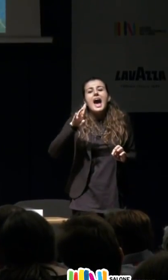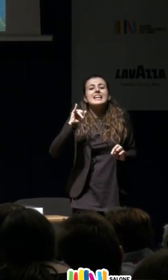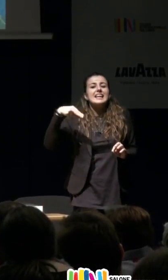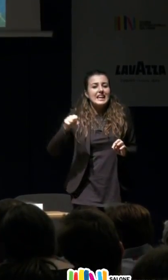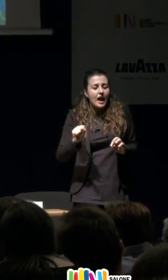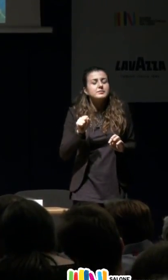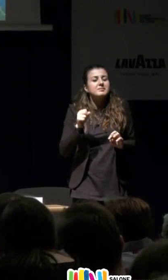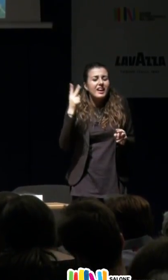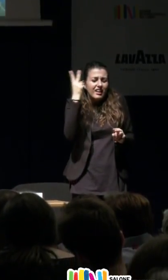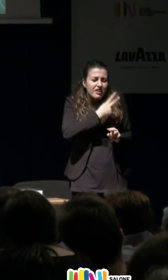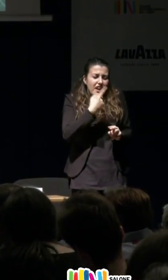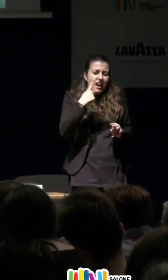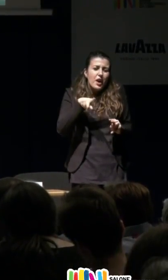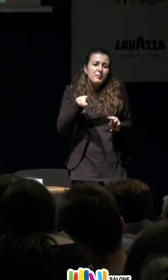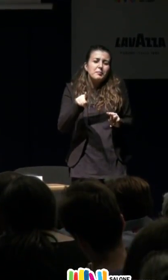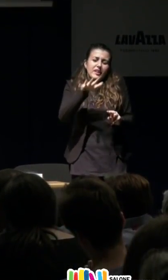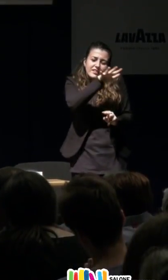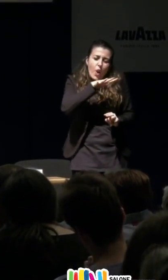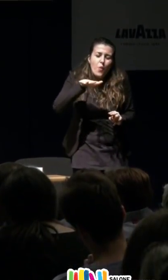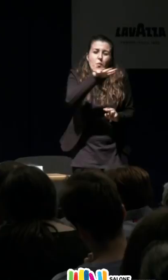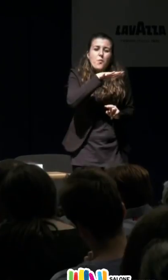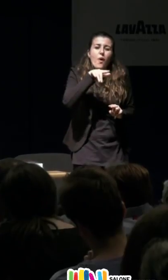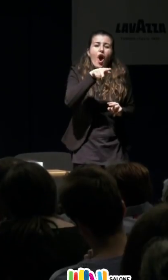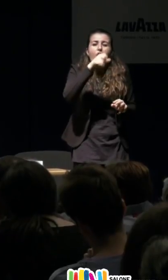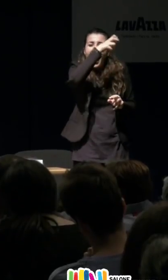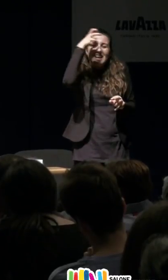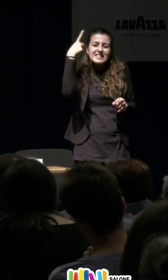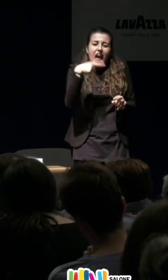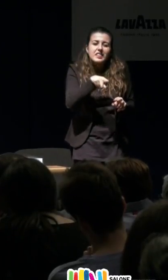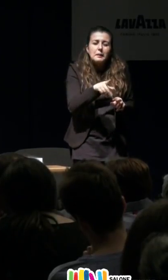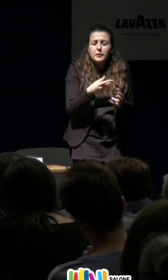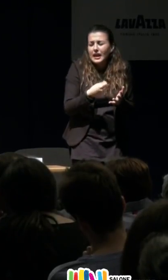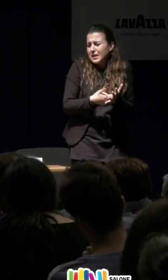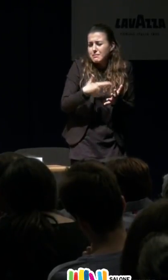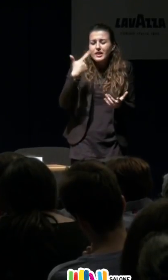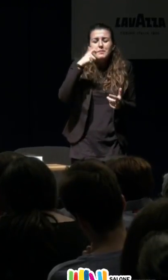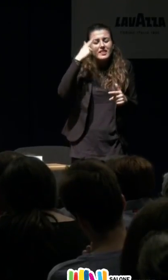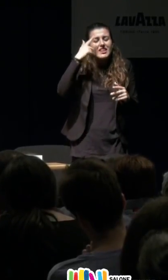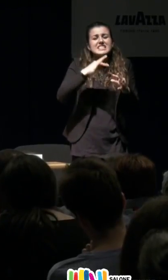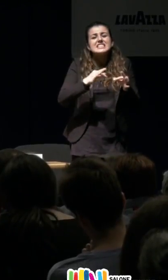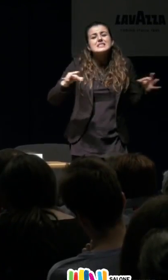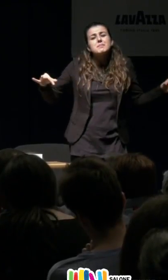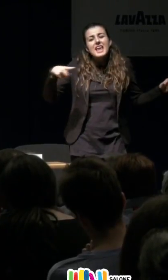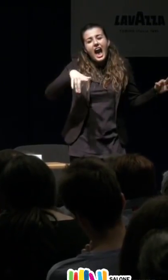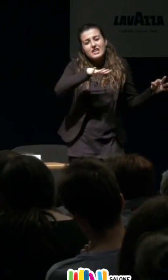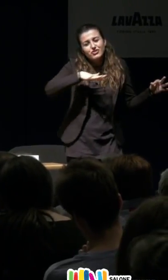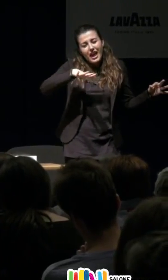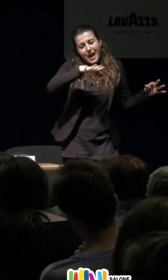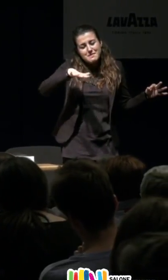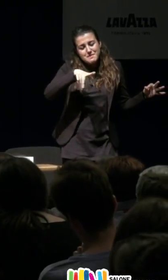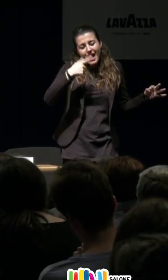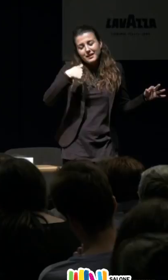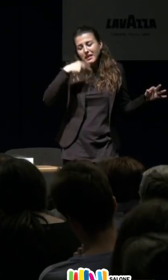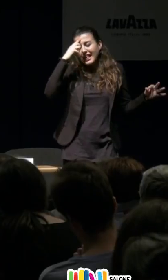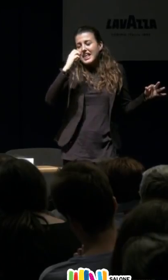era abbastanza quel posto lì quella quelle statali emblematica perché sulla spiaggia di castellaneta marina e bon finisco con